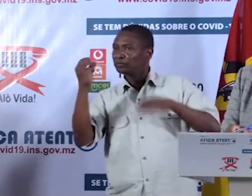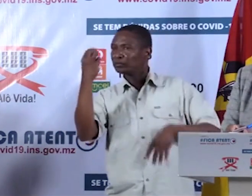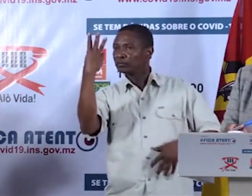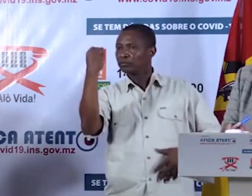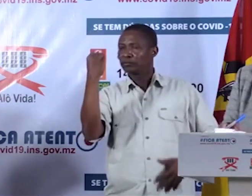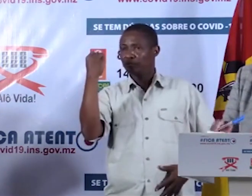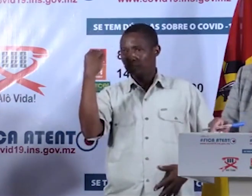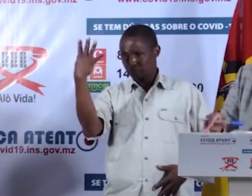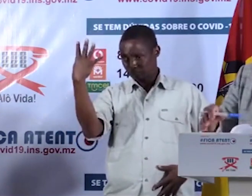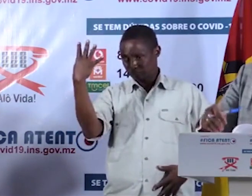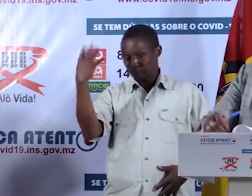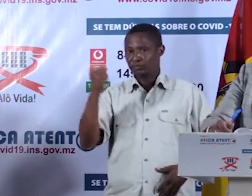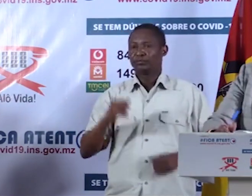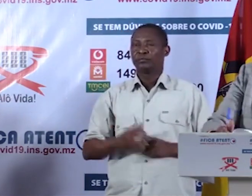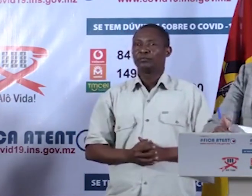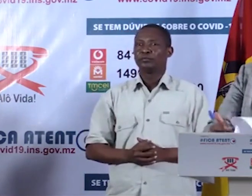anos de idade.